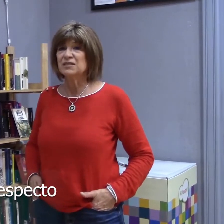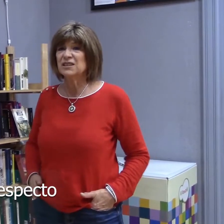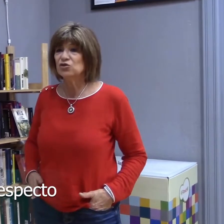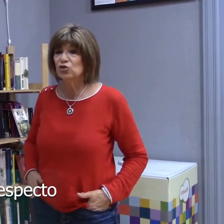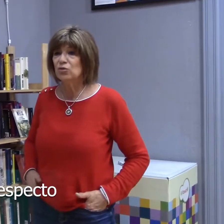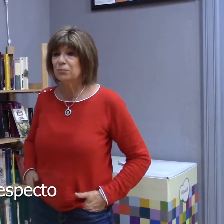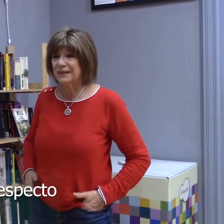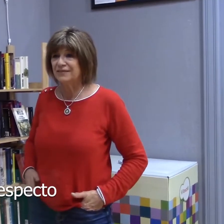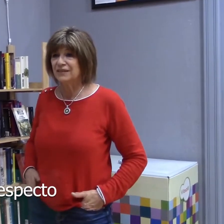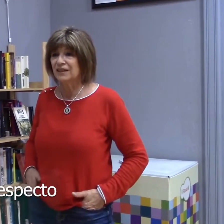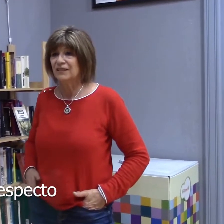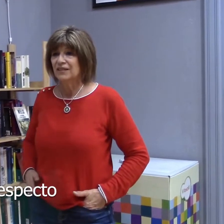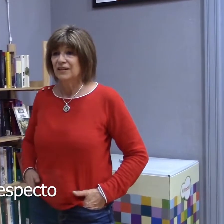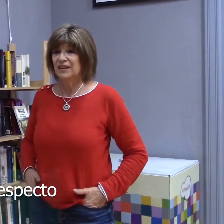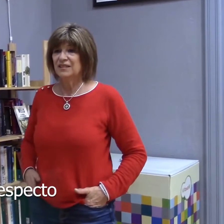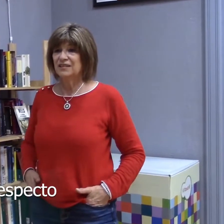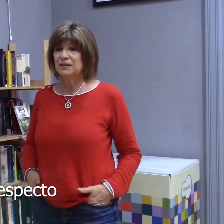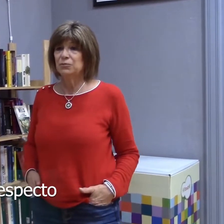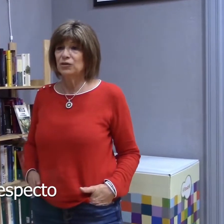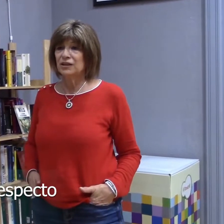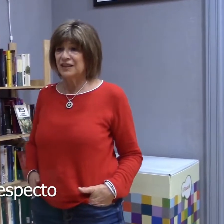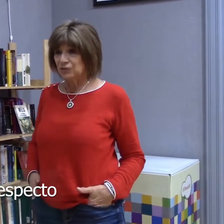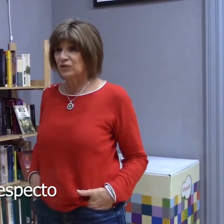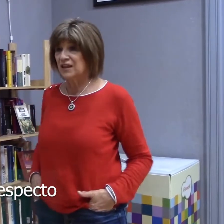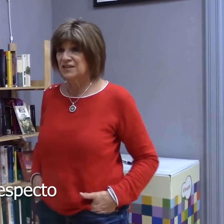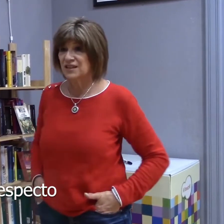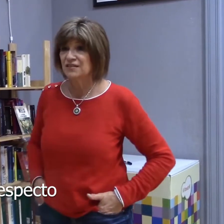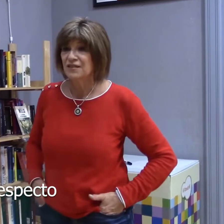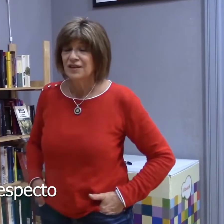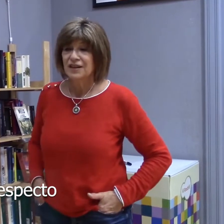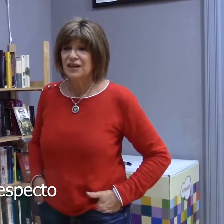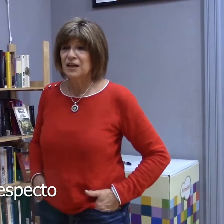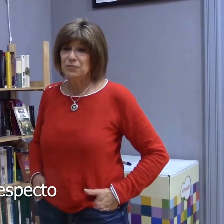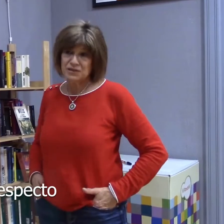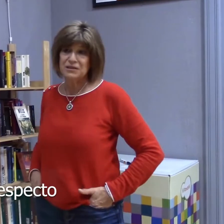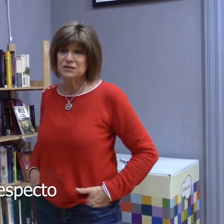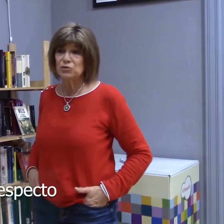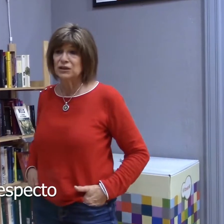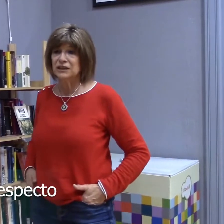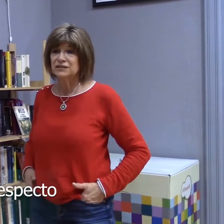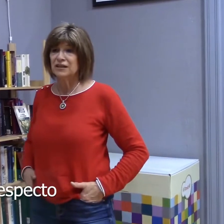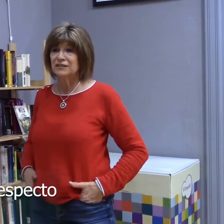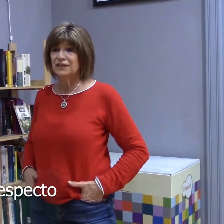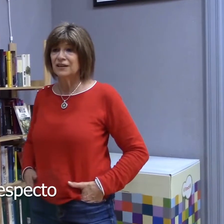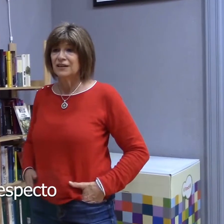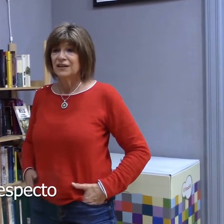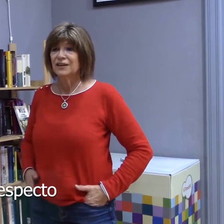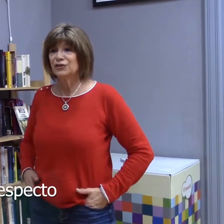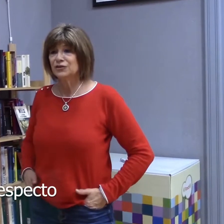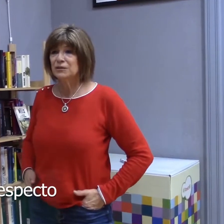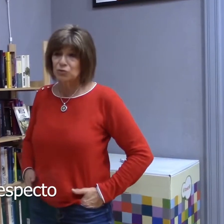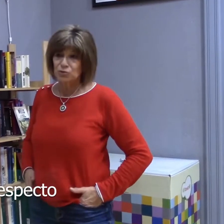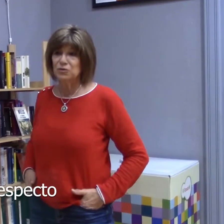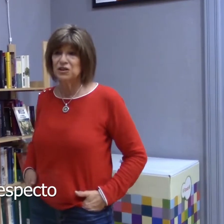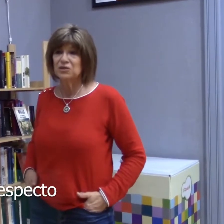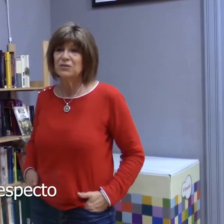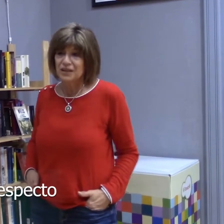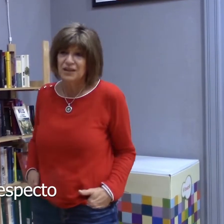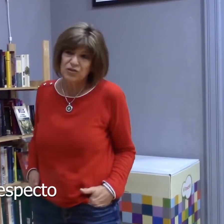no comprende este tipo de teatro que hacen y a mí sí me hace muy interesante. Entonces, a lo mejor un poquito más de